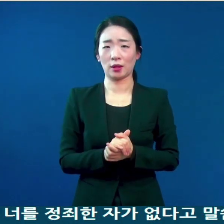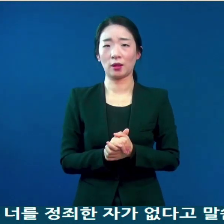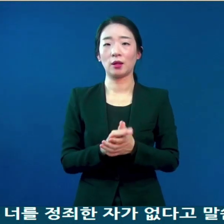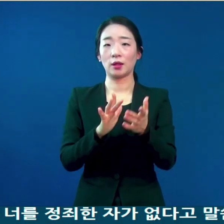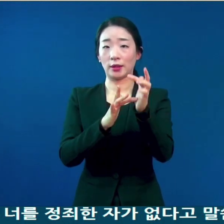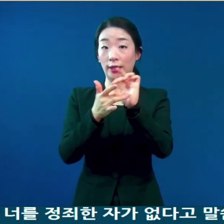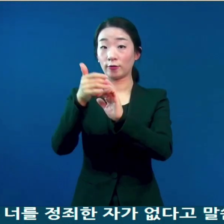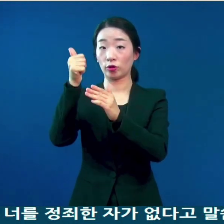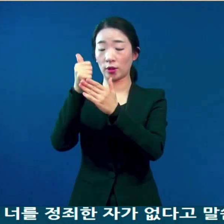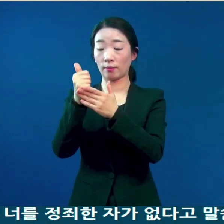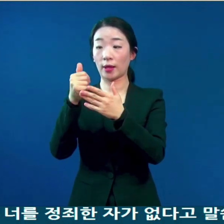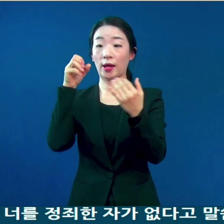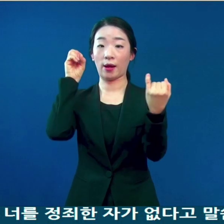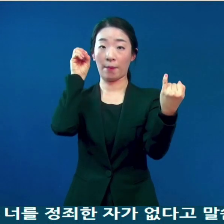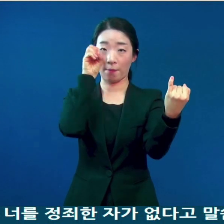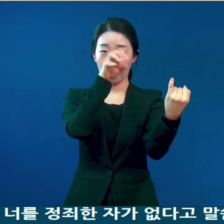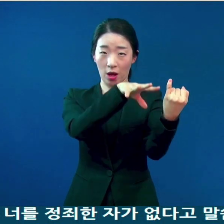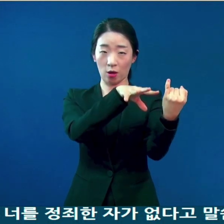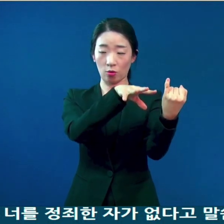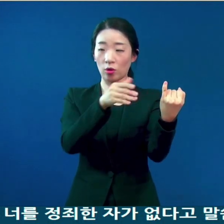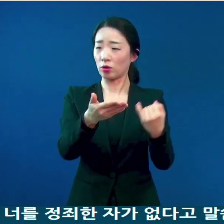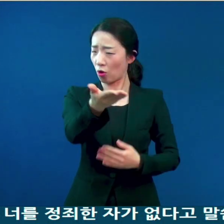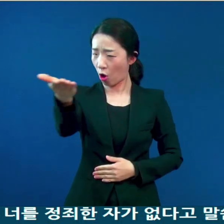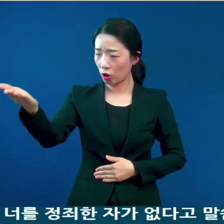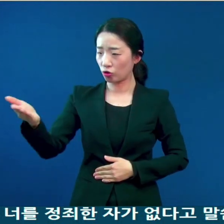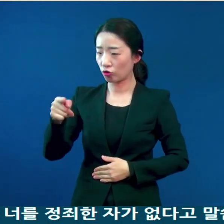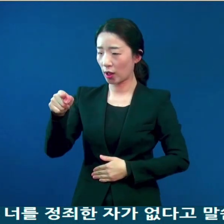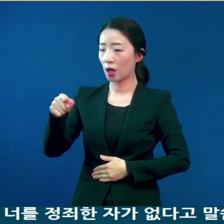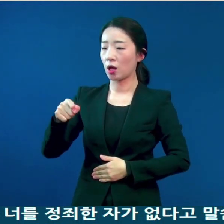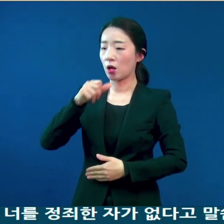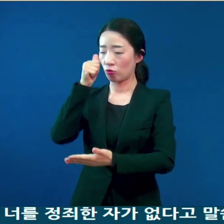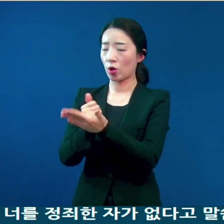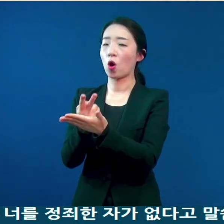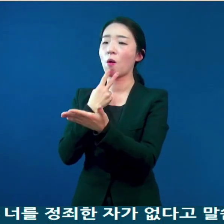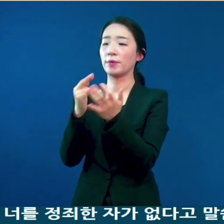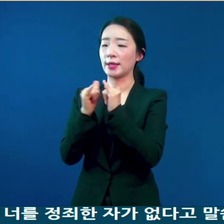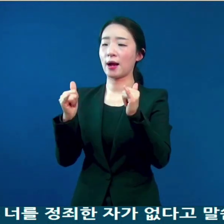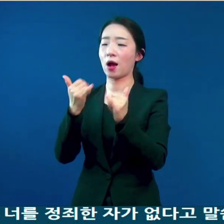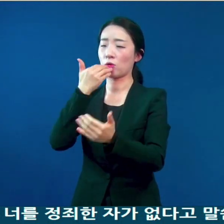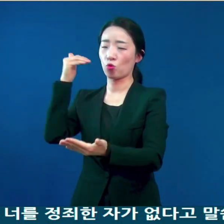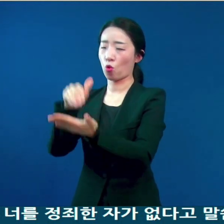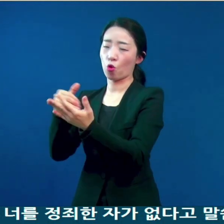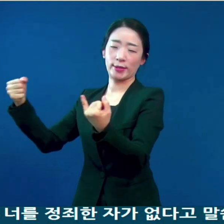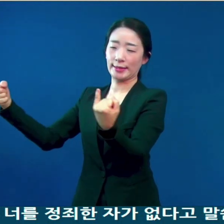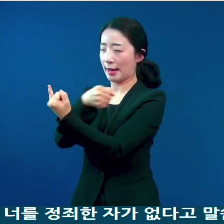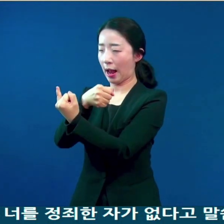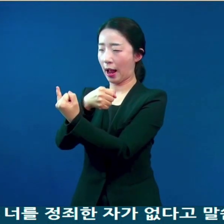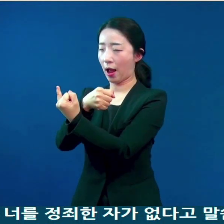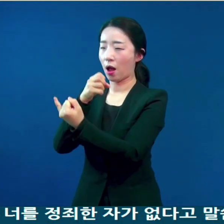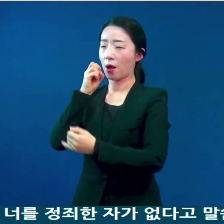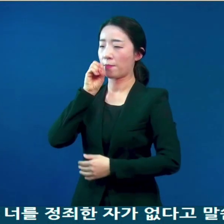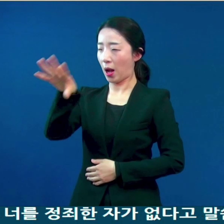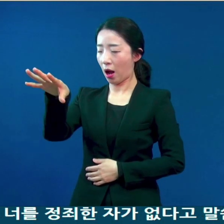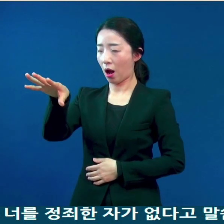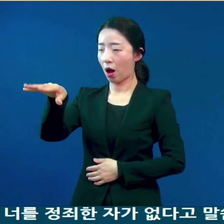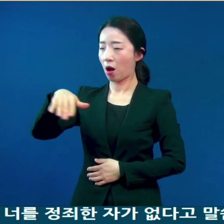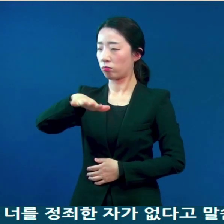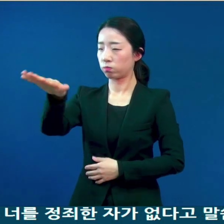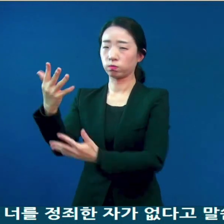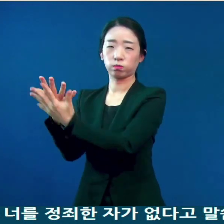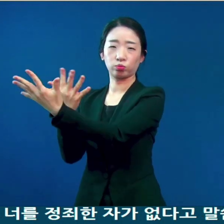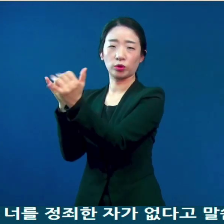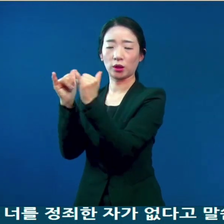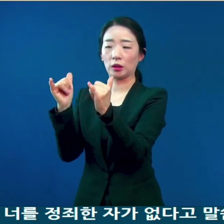있는 말씀으로 널 중에 죄 없는 자가 먼저 돌로 치라 했을 때 이제 사람들의 마음에 찔림을 받습니다. 이